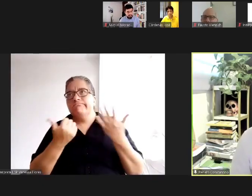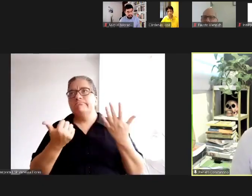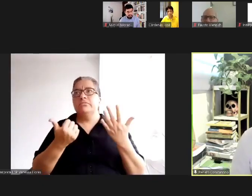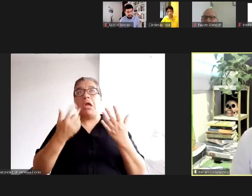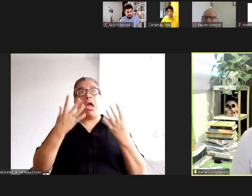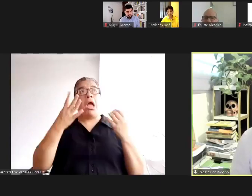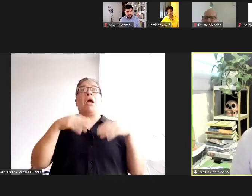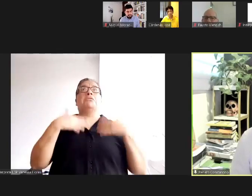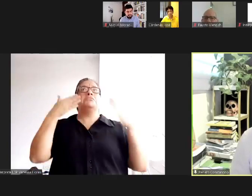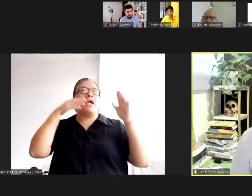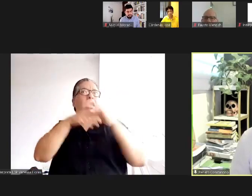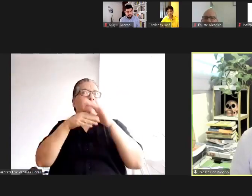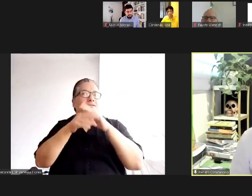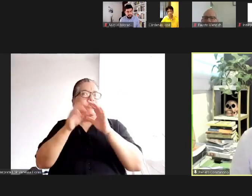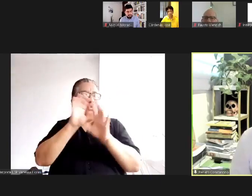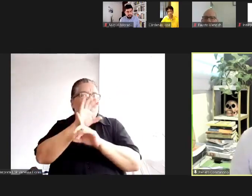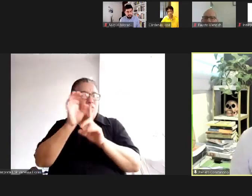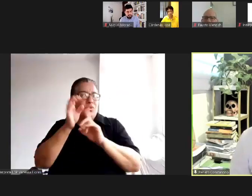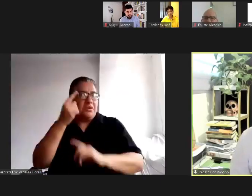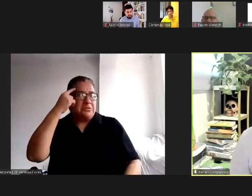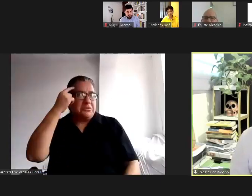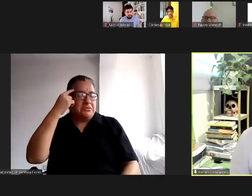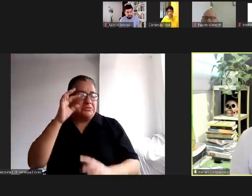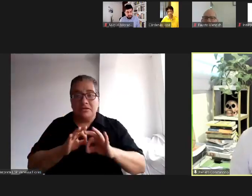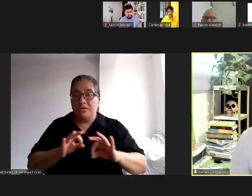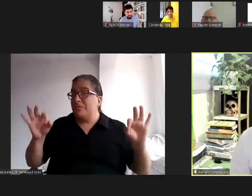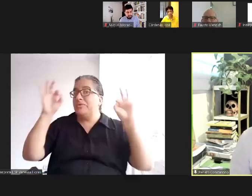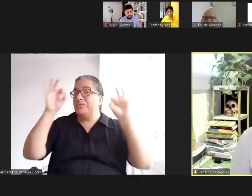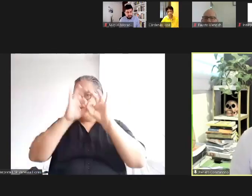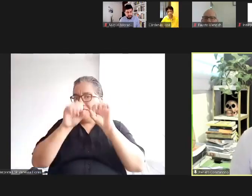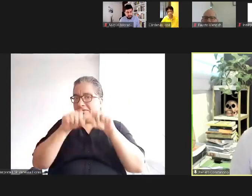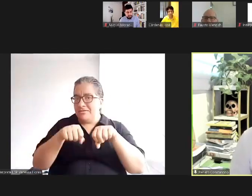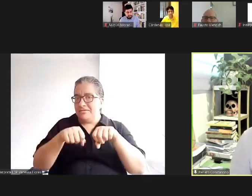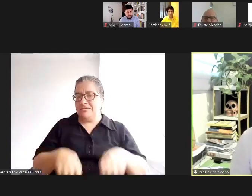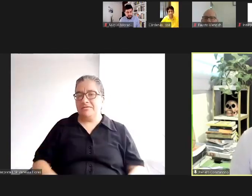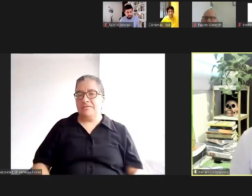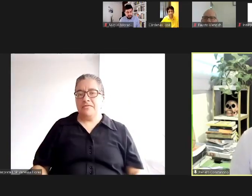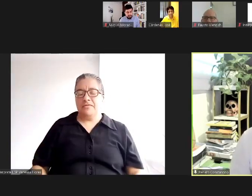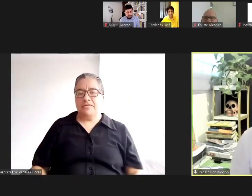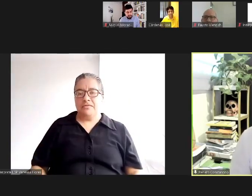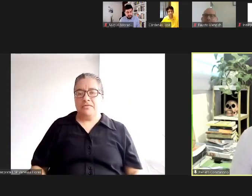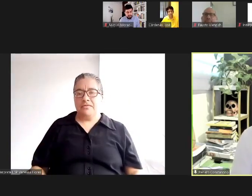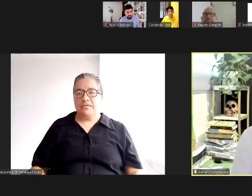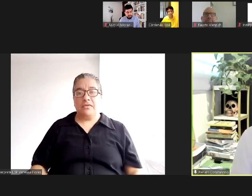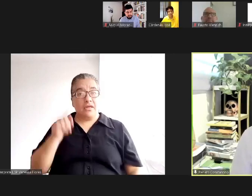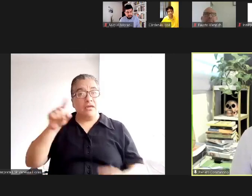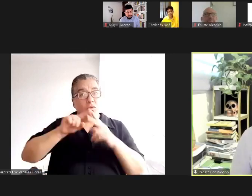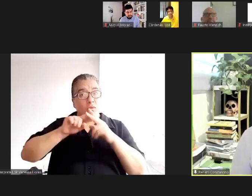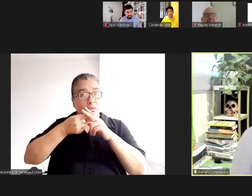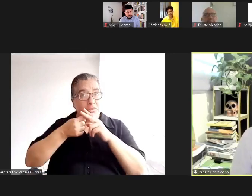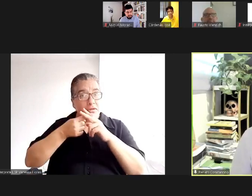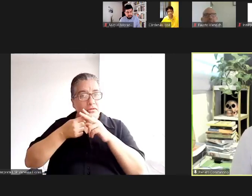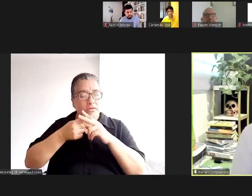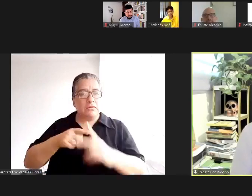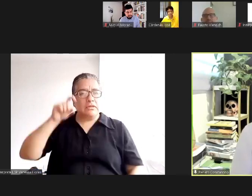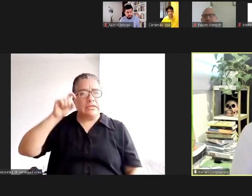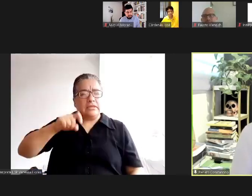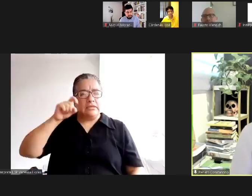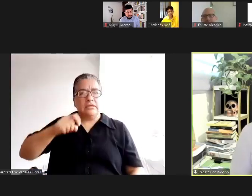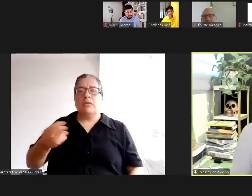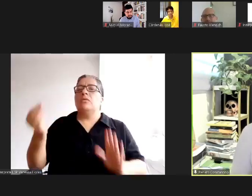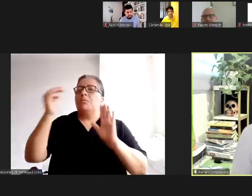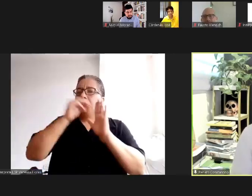cuenta de la importancia de ello. Y a partir de eso, creo que lo que necesitamos es un marco normativo que